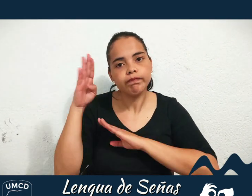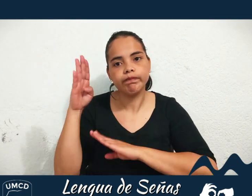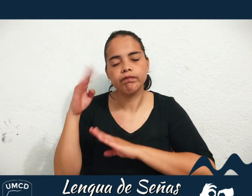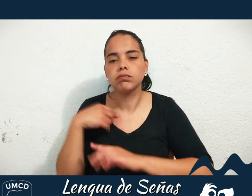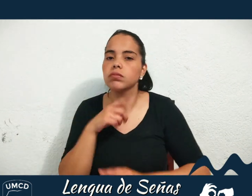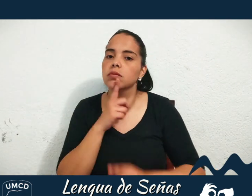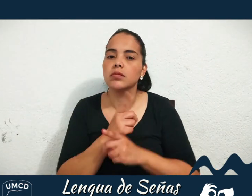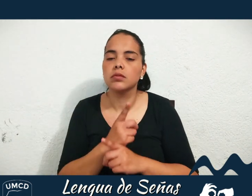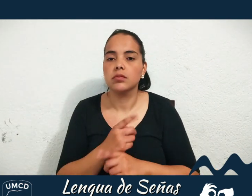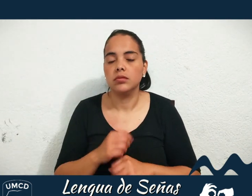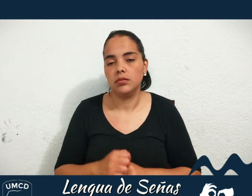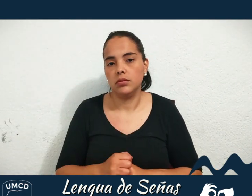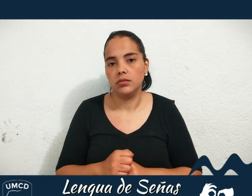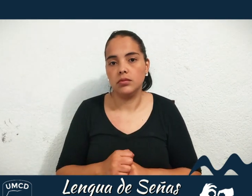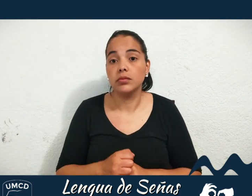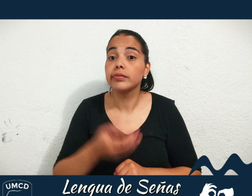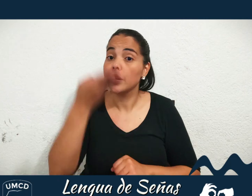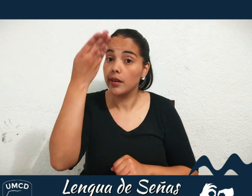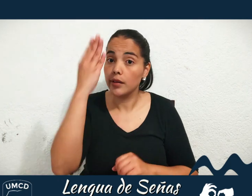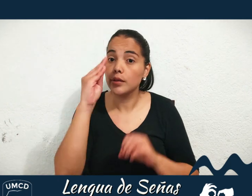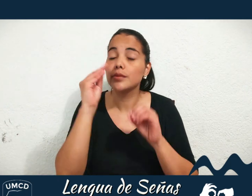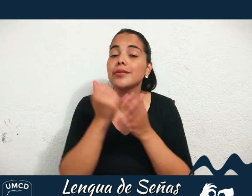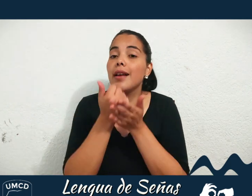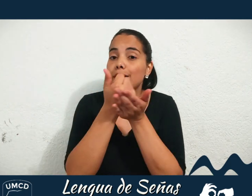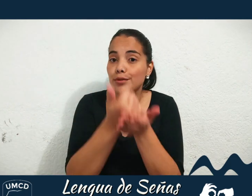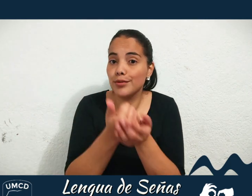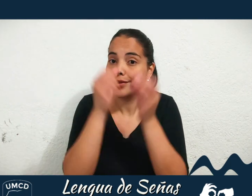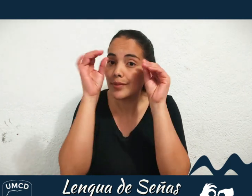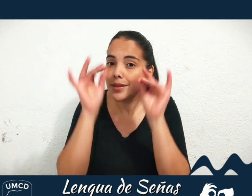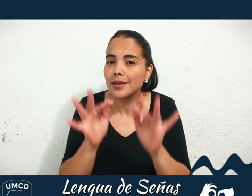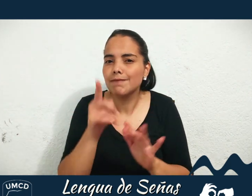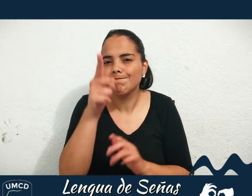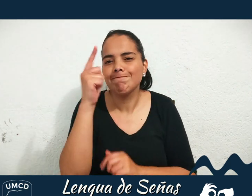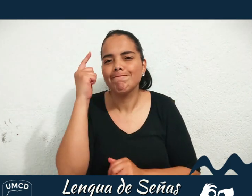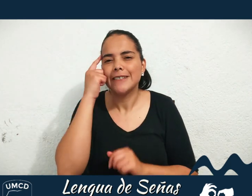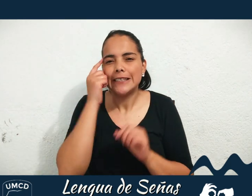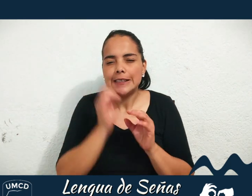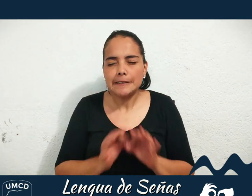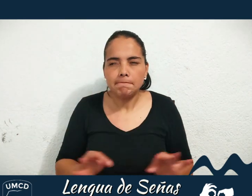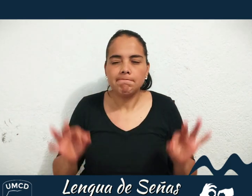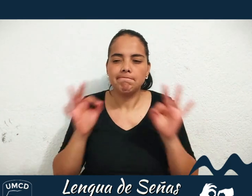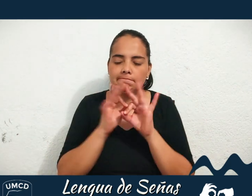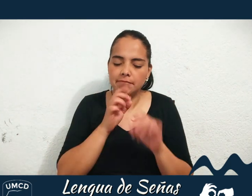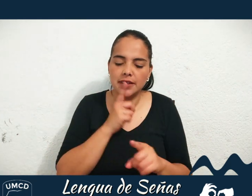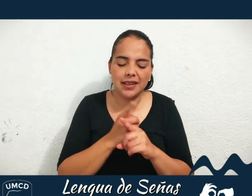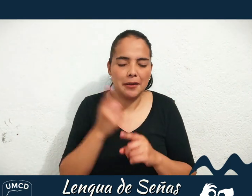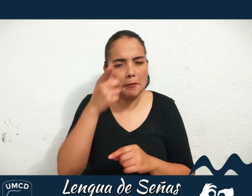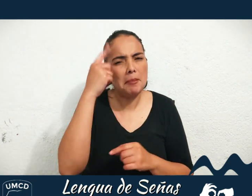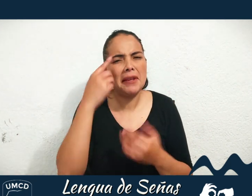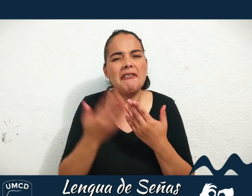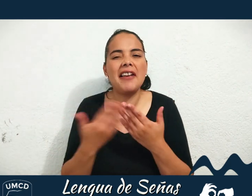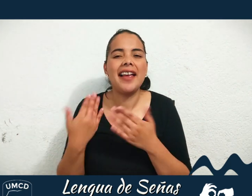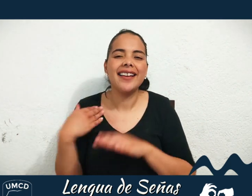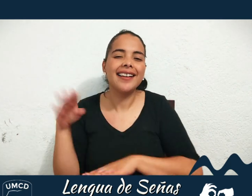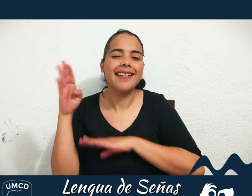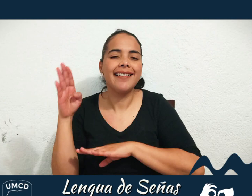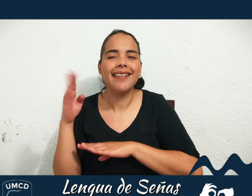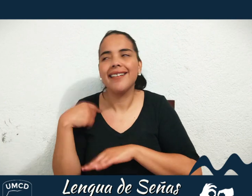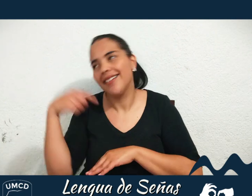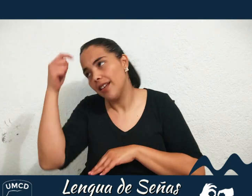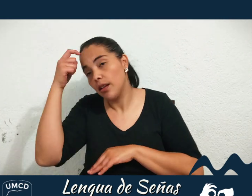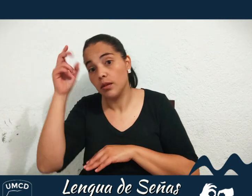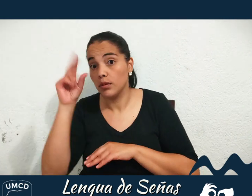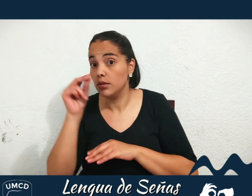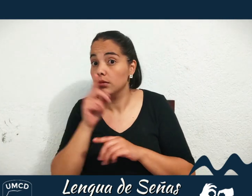hacemos las palabras que prometemos. Que Dios nos ayude en esto que es muy importante. Parece tan sencillo,